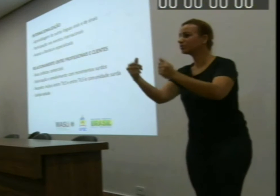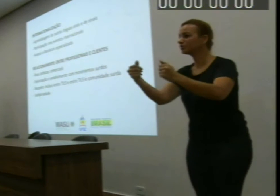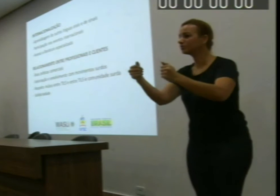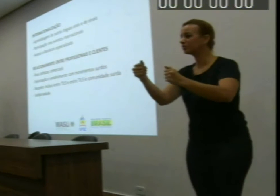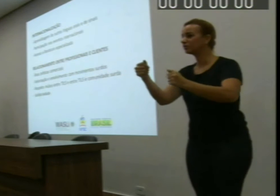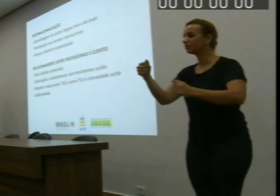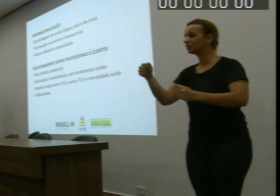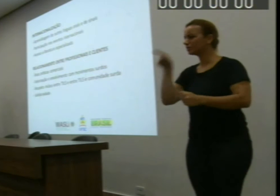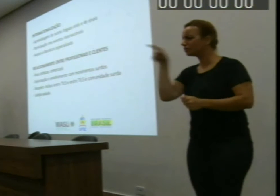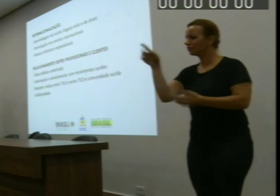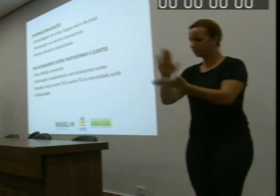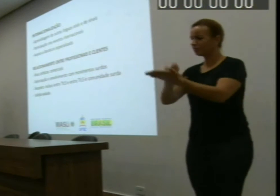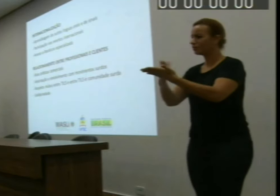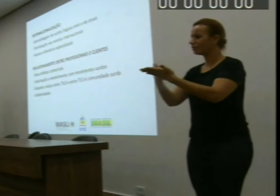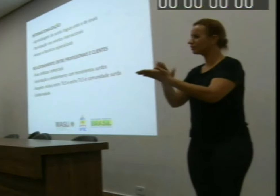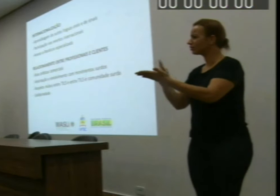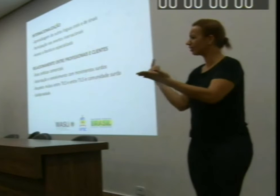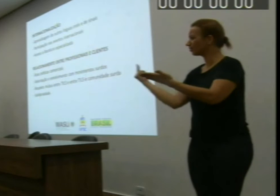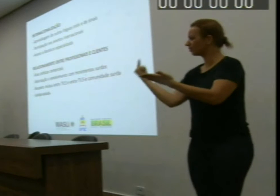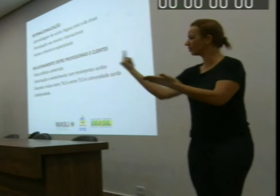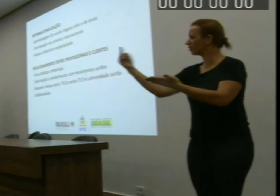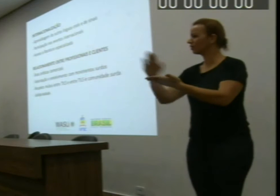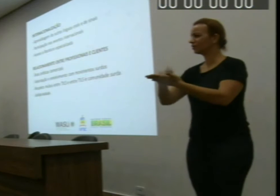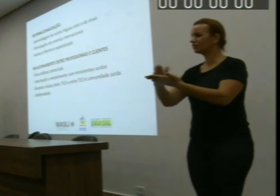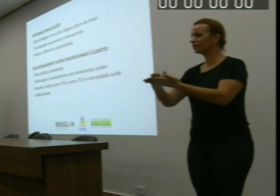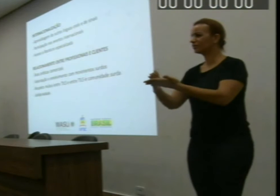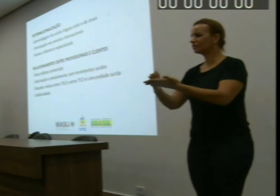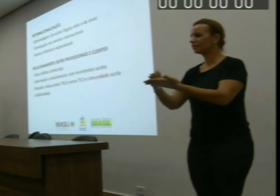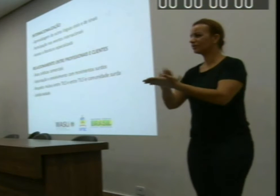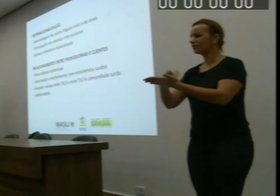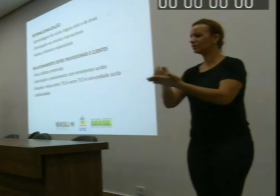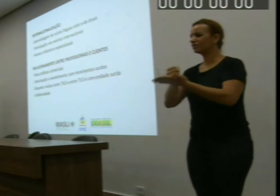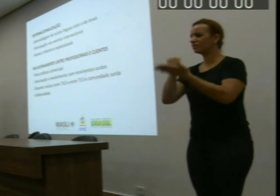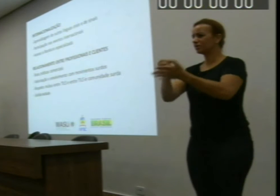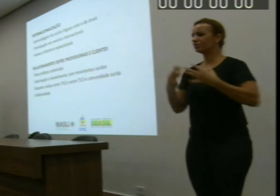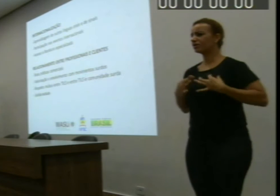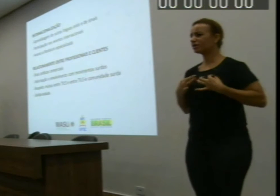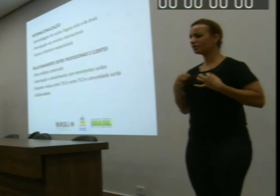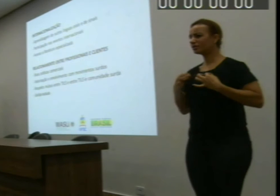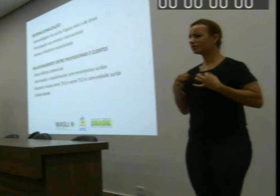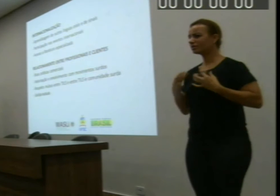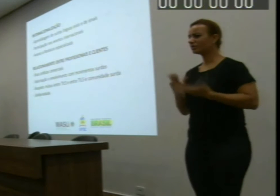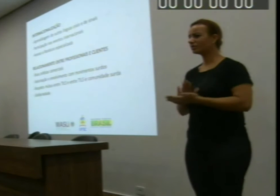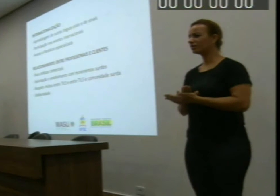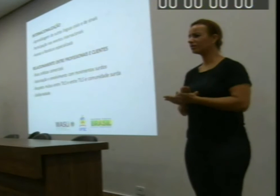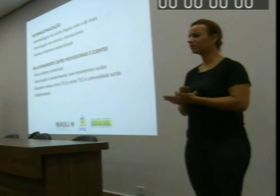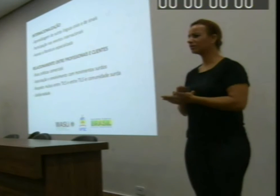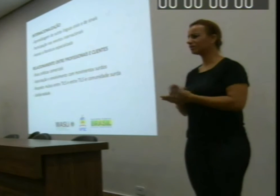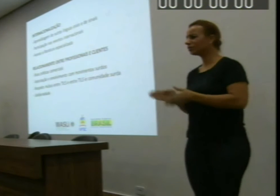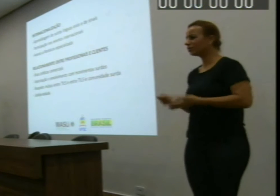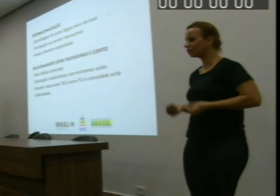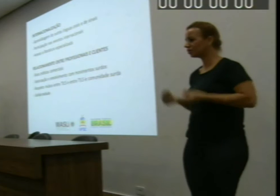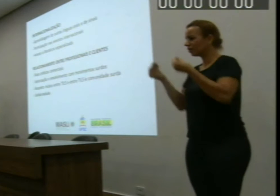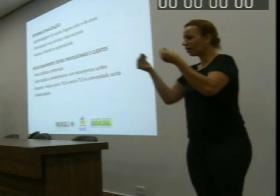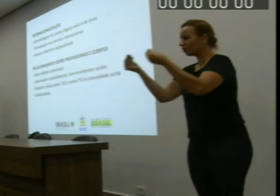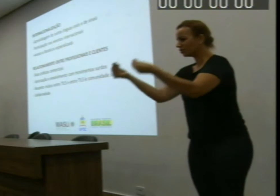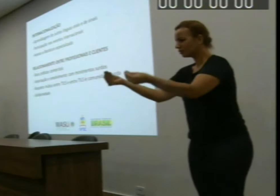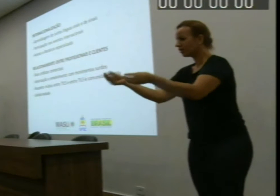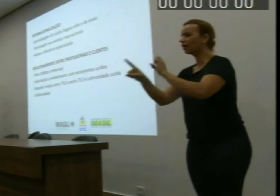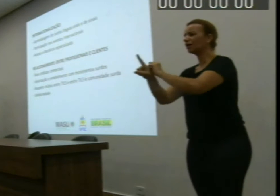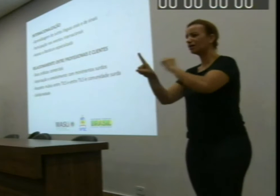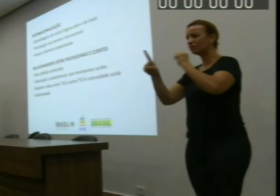intérprete isso são voluntariados sociais são coisas para você contribuir com a com a sociedade Se você não se voluntariar a